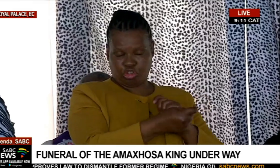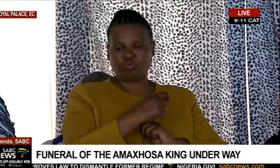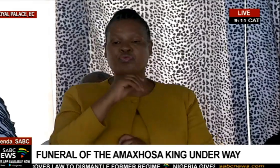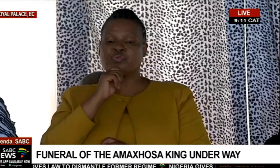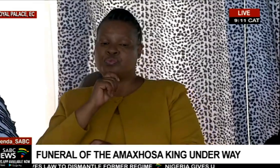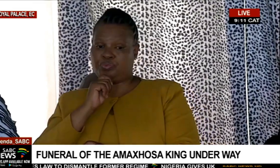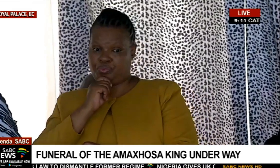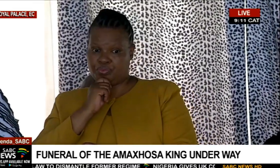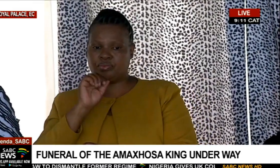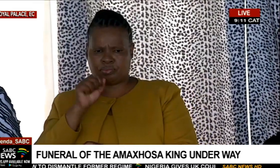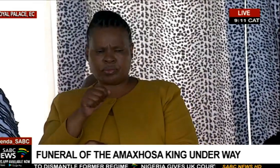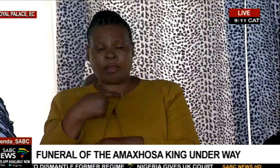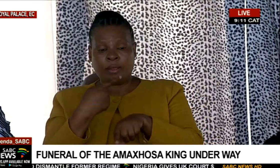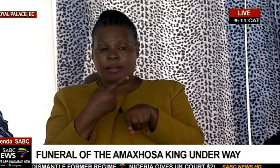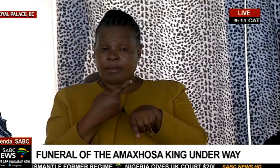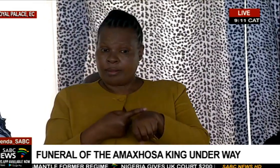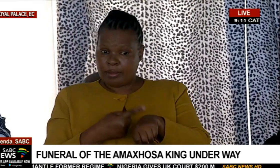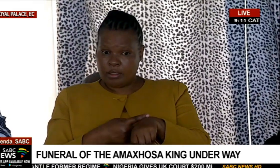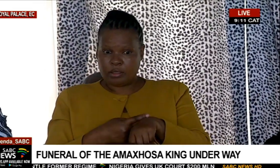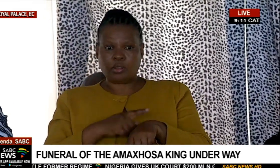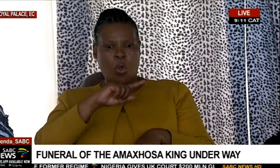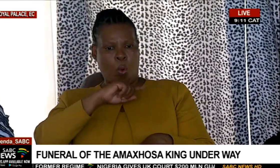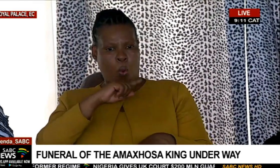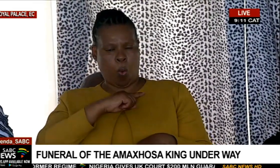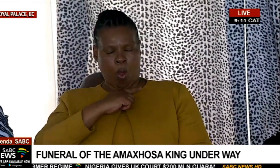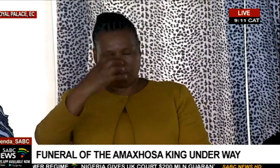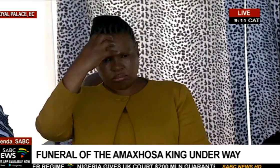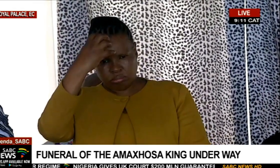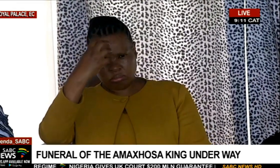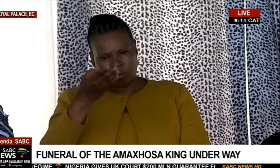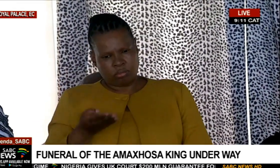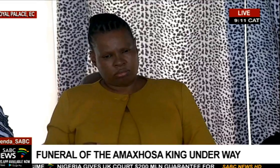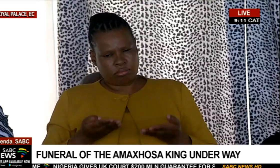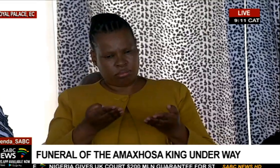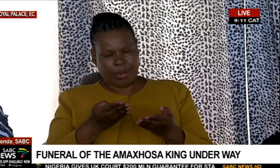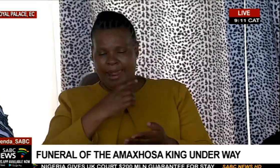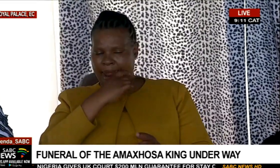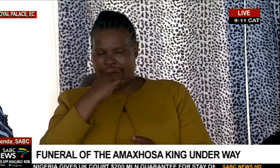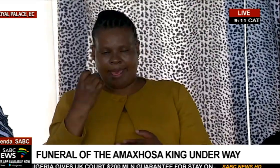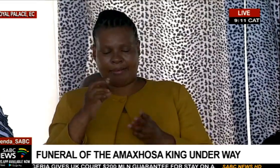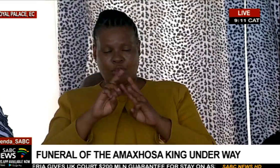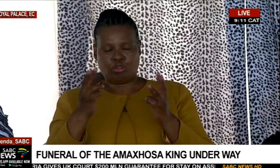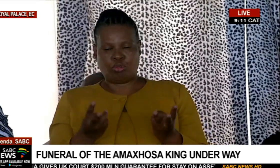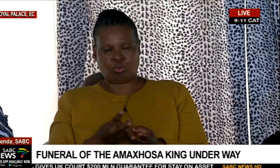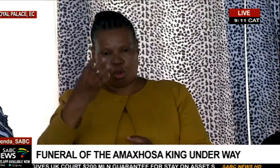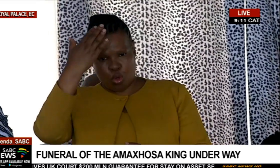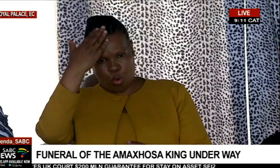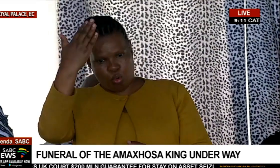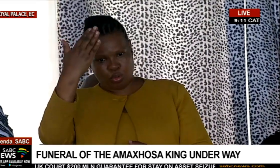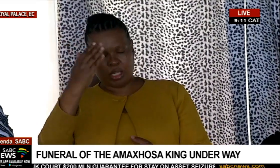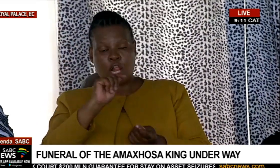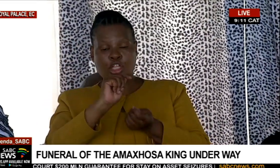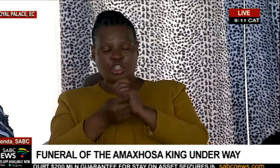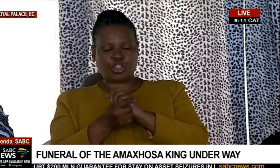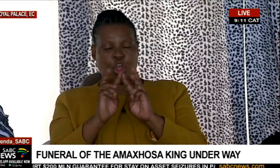budodeni kungelo xesha ke apho wathi wajize ngesikhahlelo sikazwele nkosi nesatshintshelwa